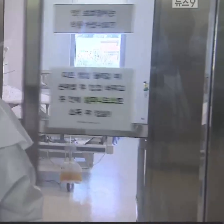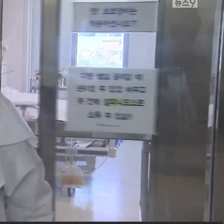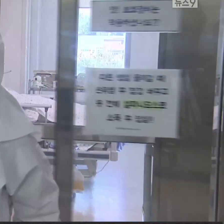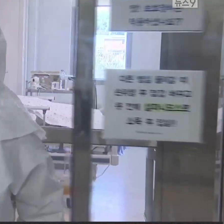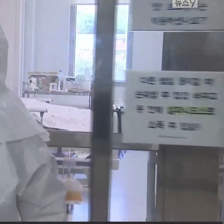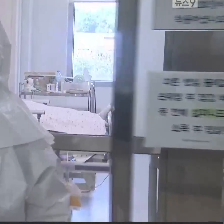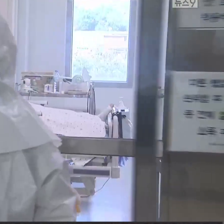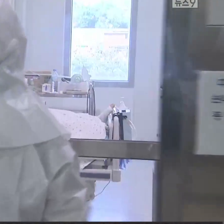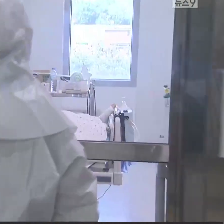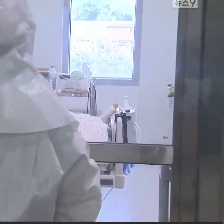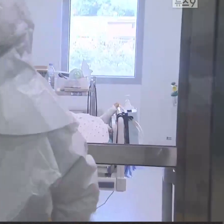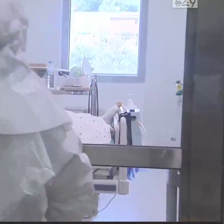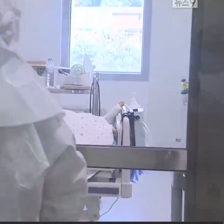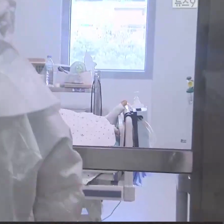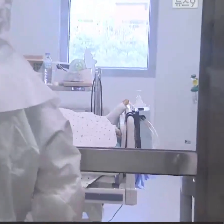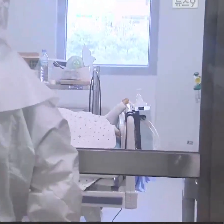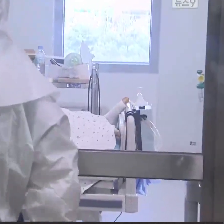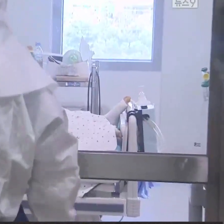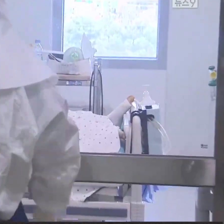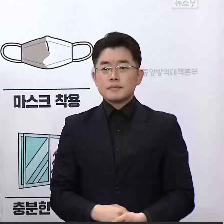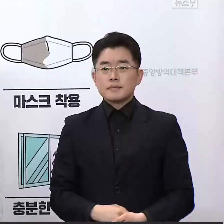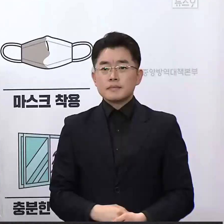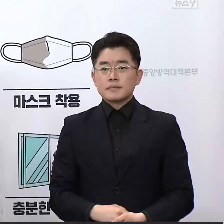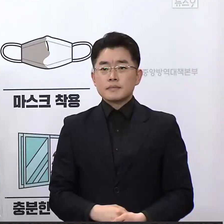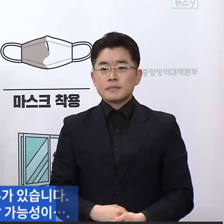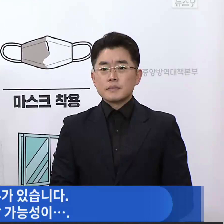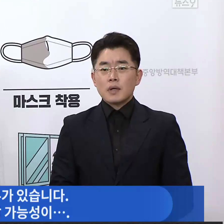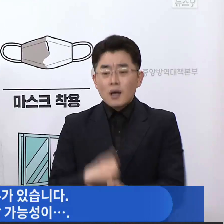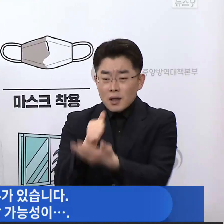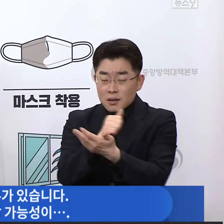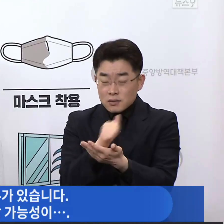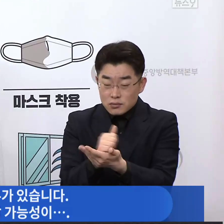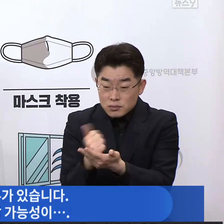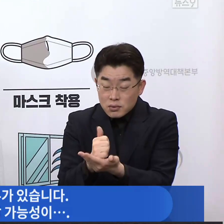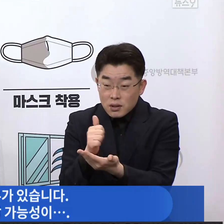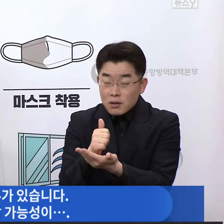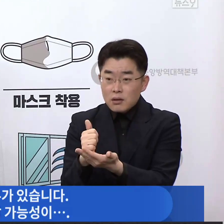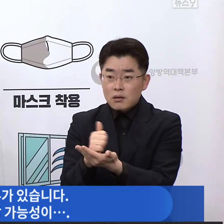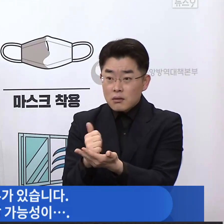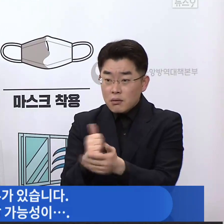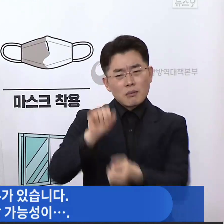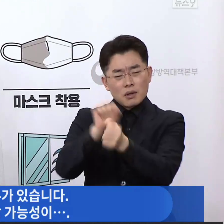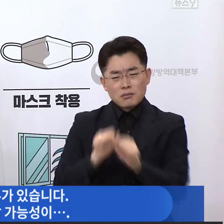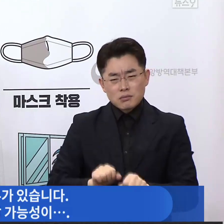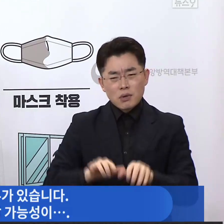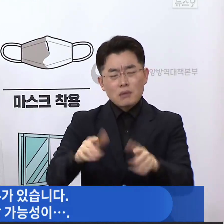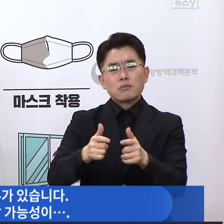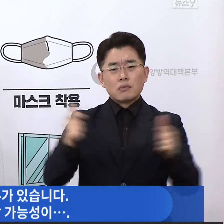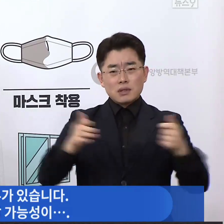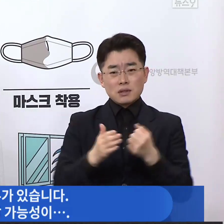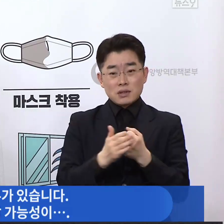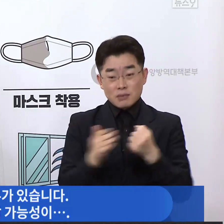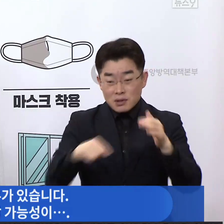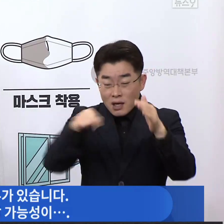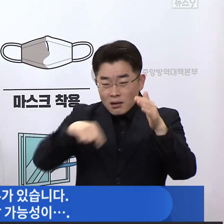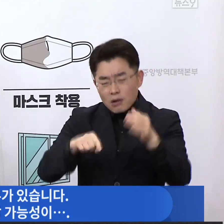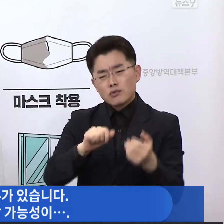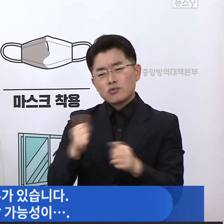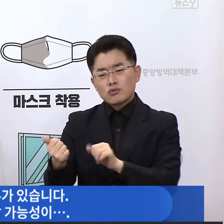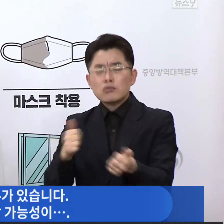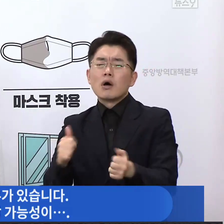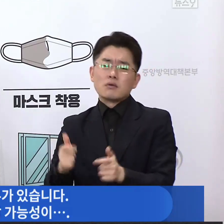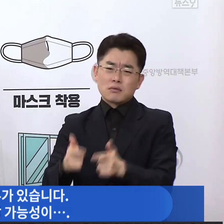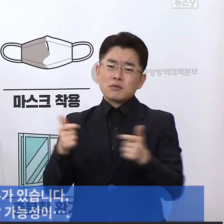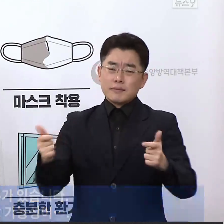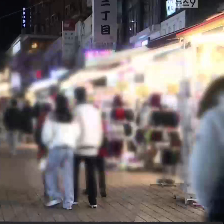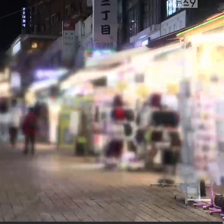429명, 역대 최다입니다. 위중증 단계를 건너뛰고 사망하는 경우가 있습니다. 앞으로 사망자 수는 지속적으로 증가할